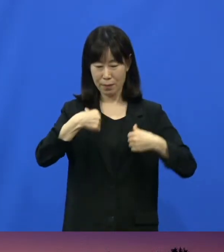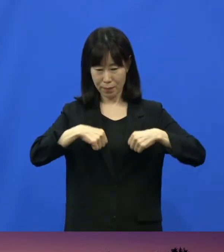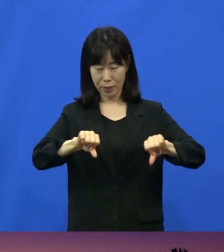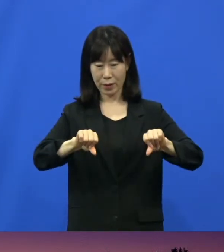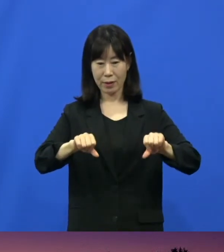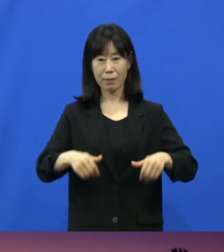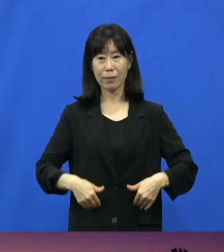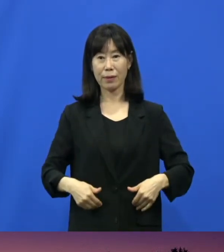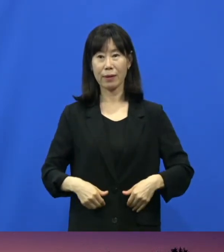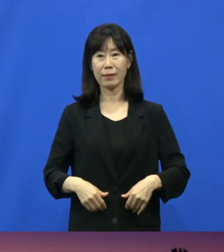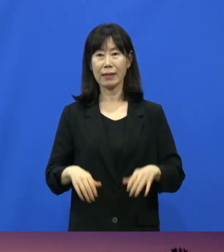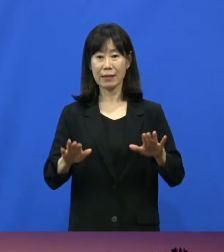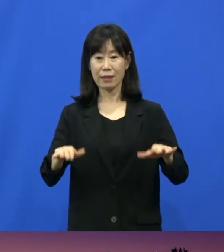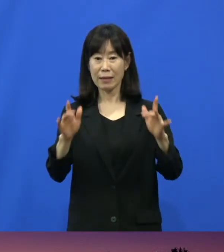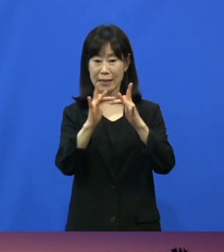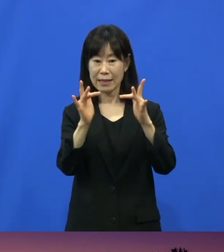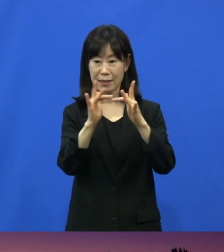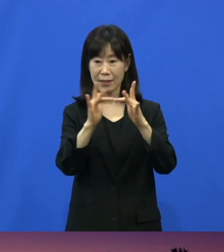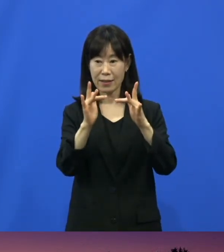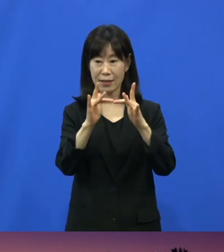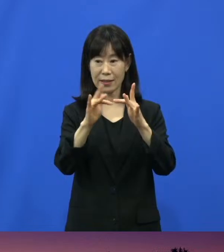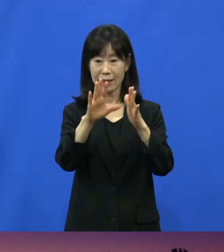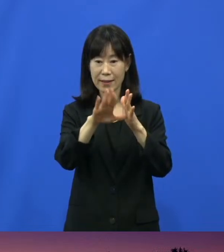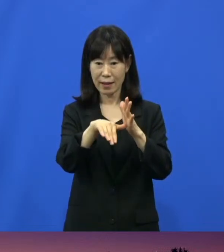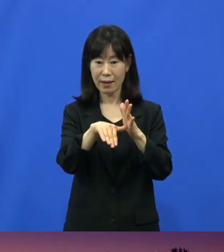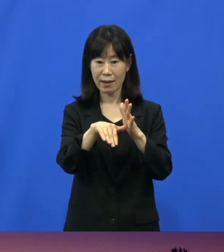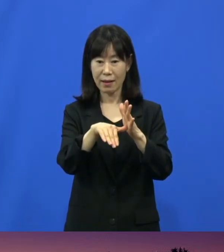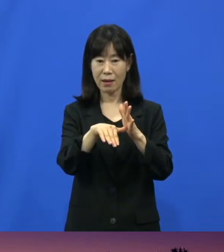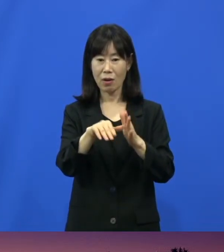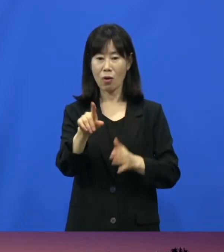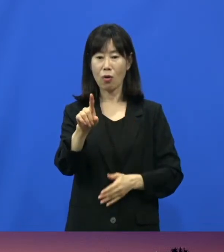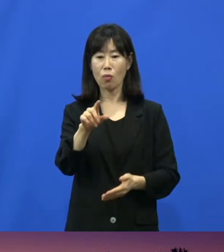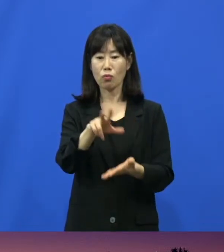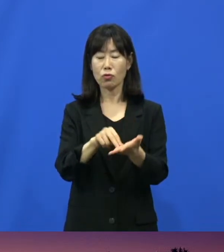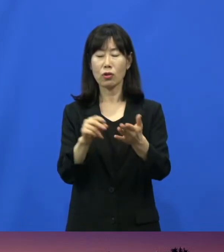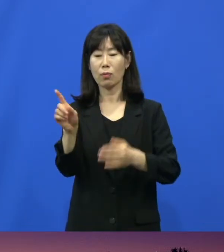디지털 시대의 재앙이 뭔지 아세요? 눈을 감을 줄 모르는 거예요.